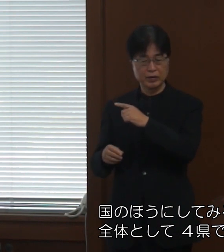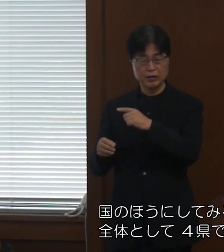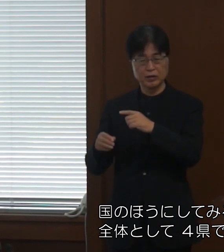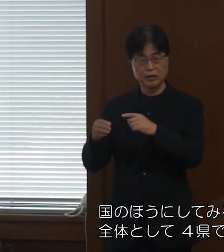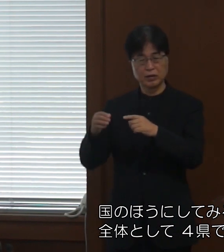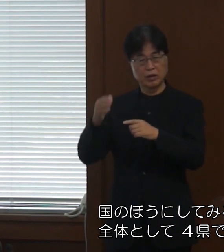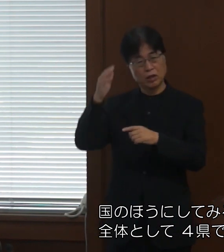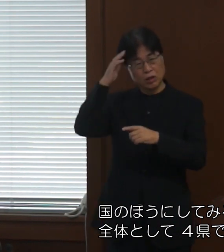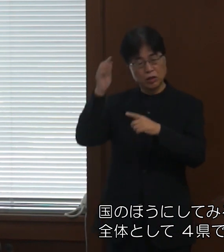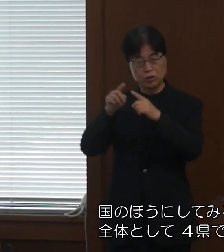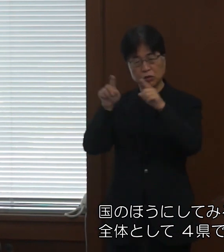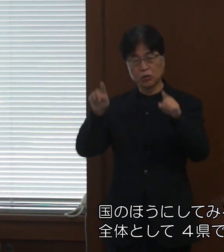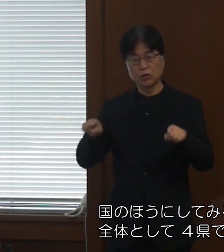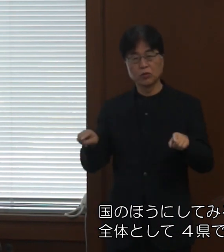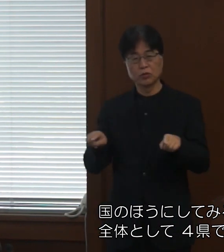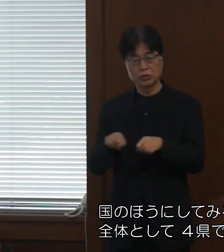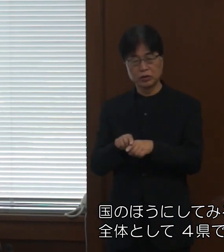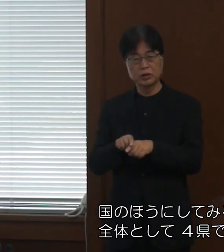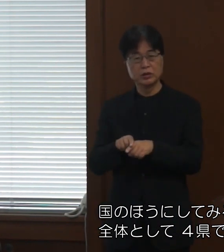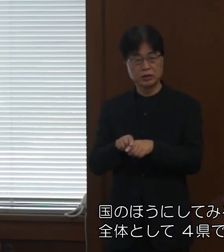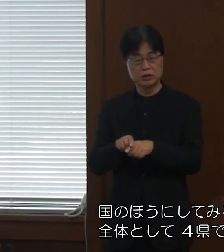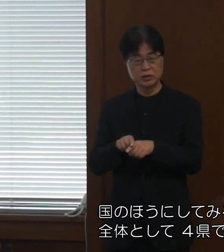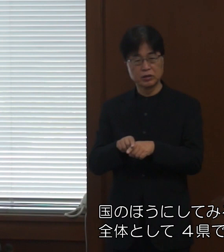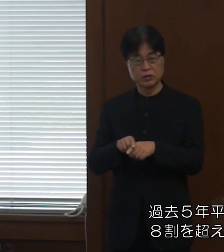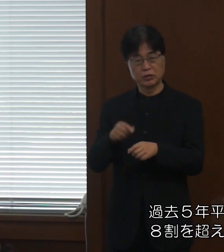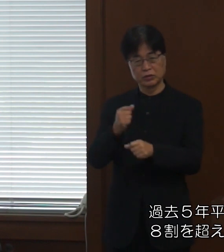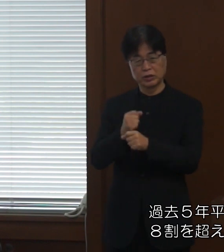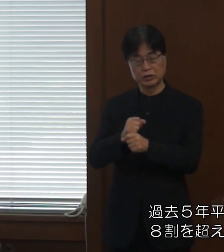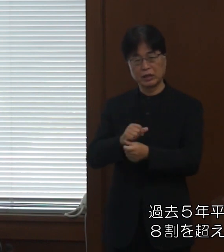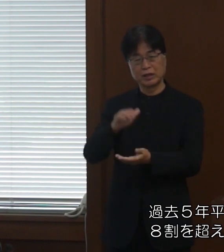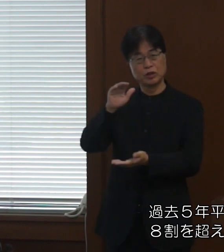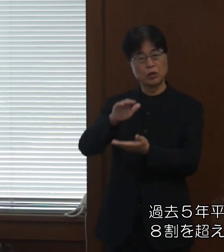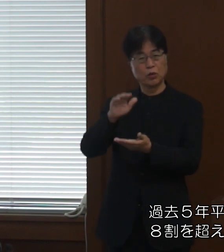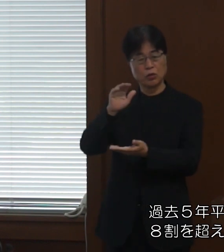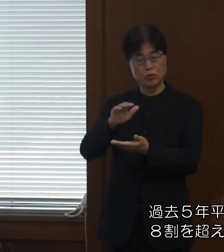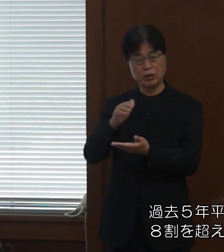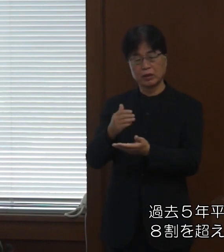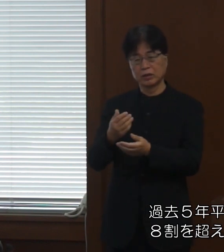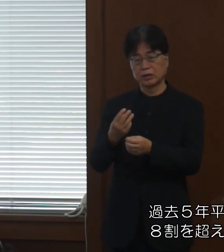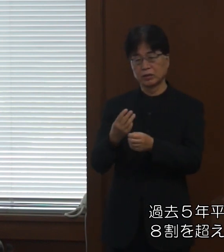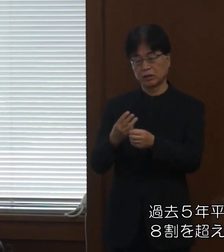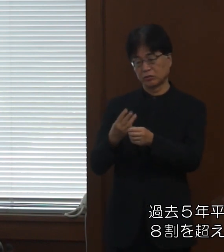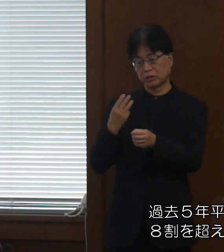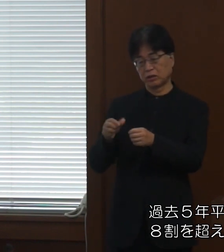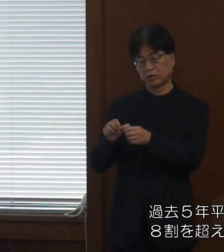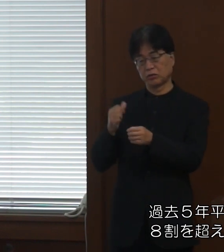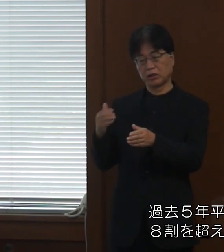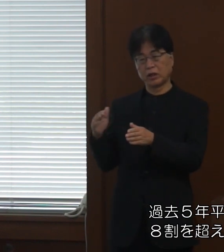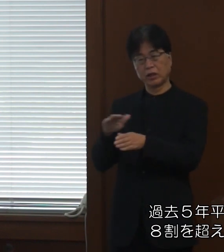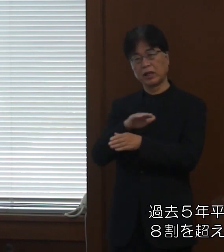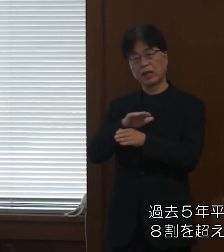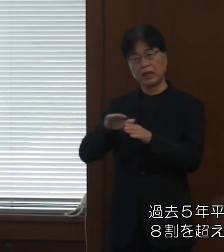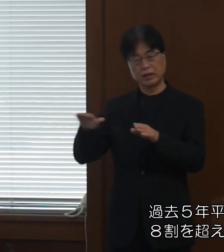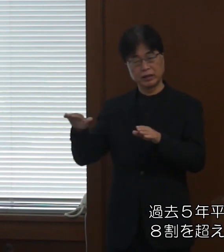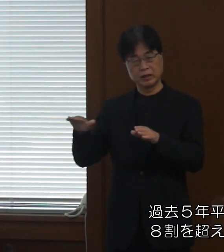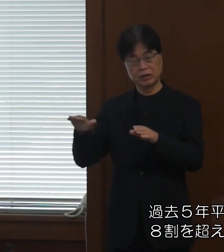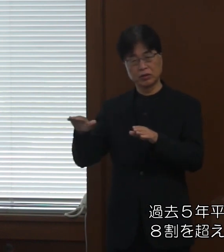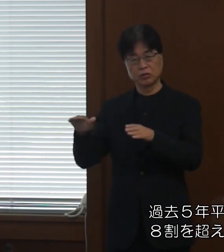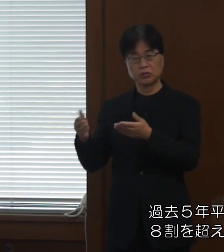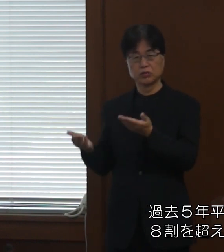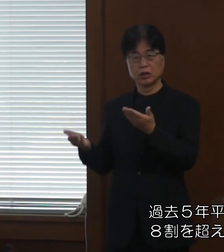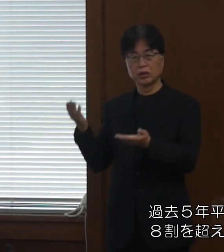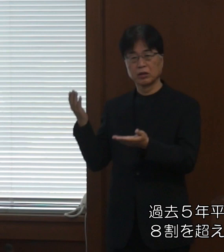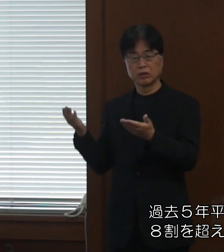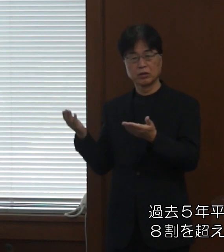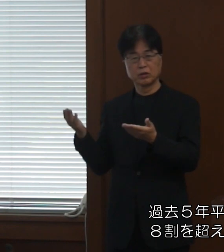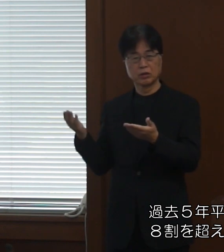糊の生産金額が全体として4件で考えると過去3年かっこ5年平均ですね過去5年平均と比べる